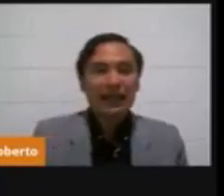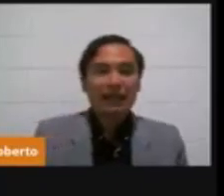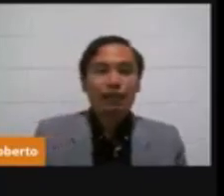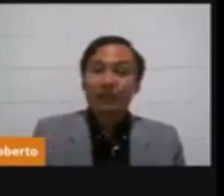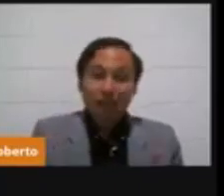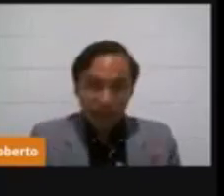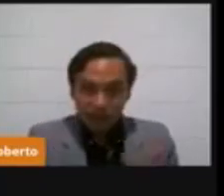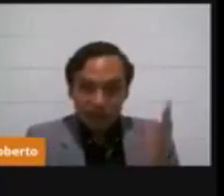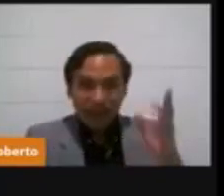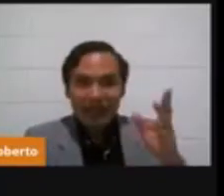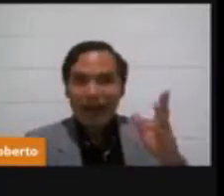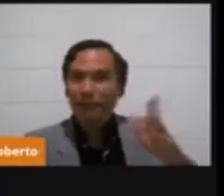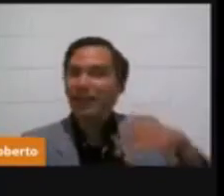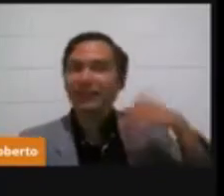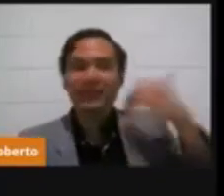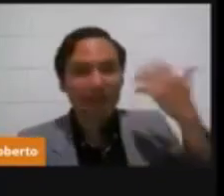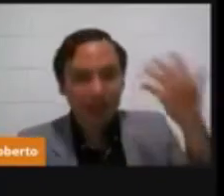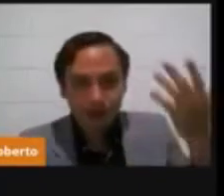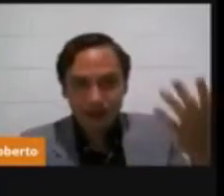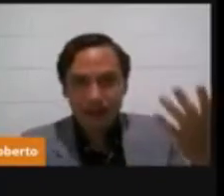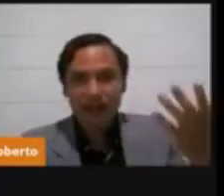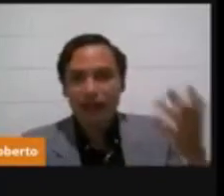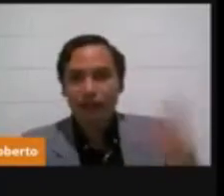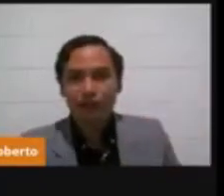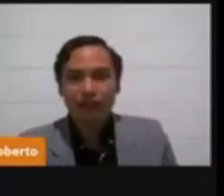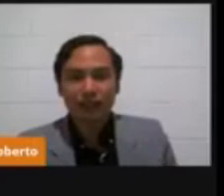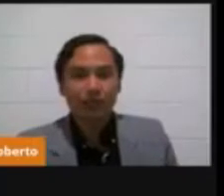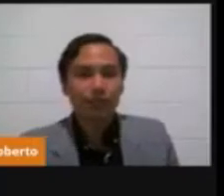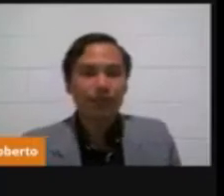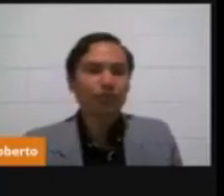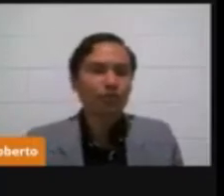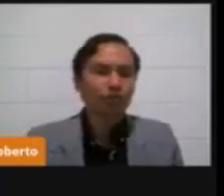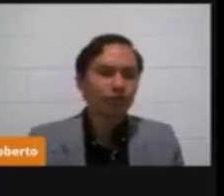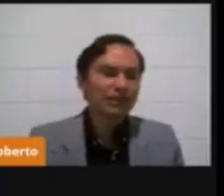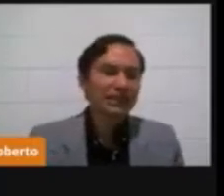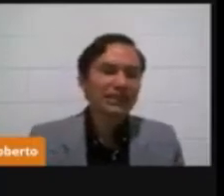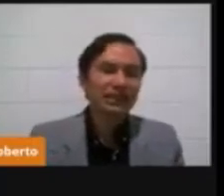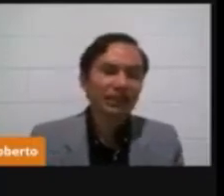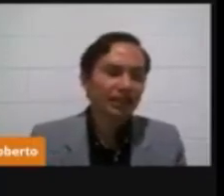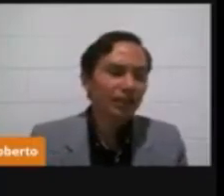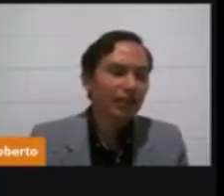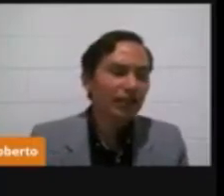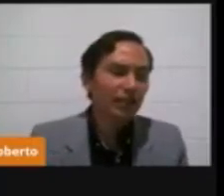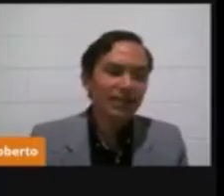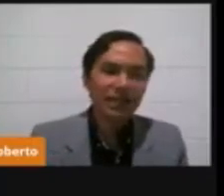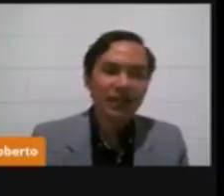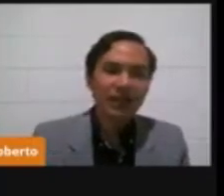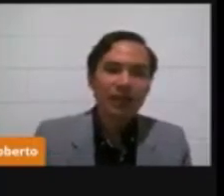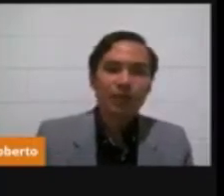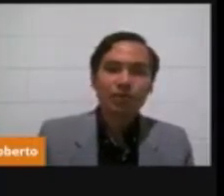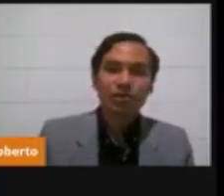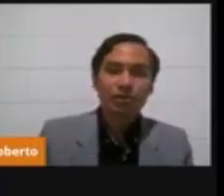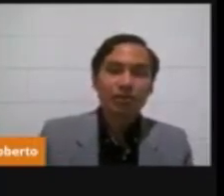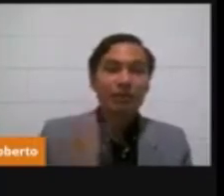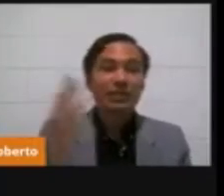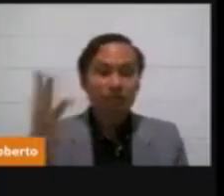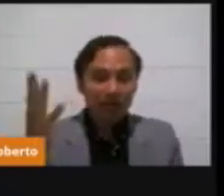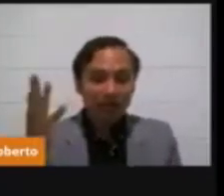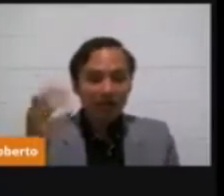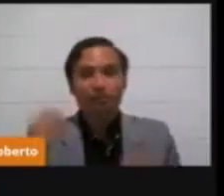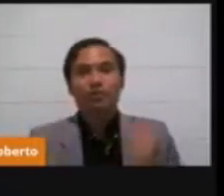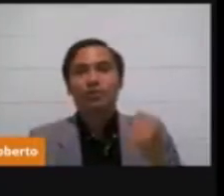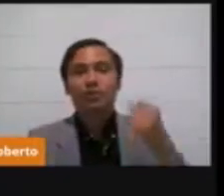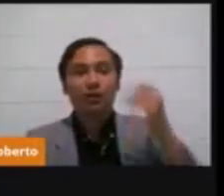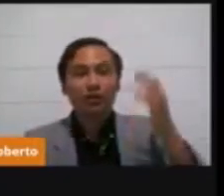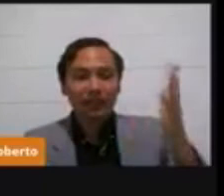Y otras personas aprenden a otro ritmo. Bueno, nosotros quizás sin tener ninguna discapacidad, pues unos somos más